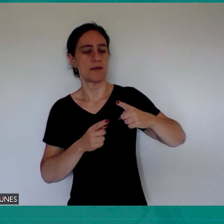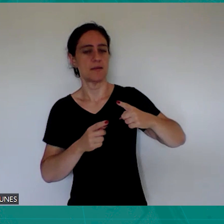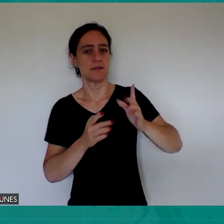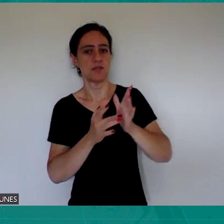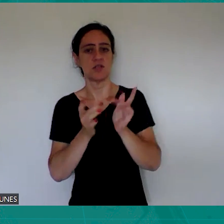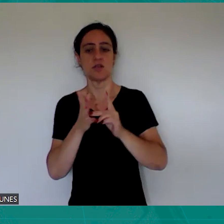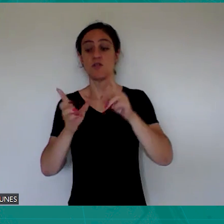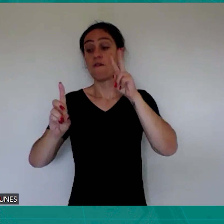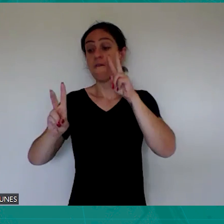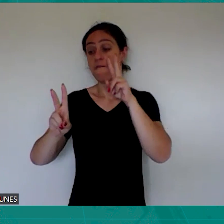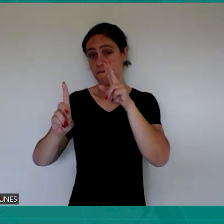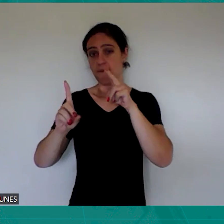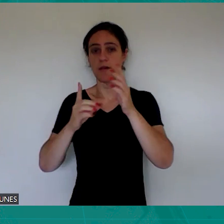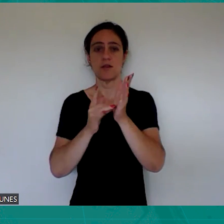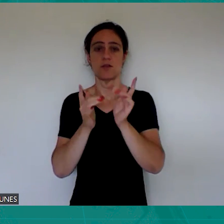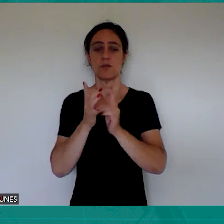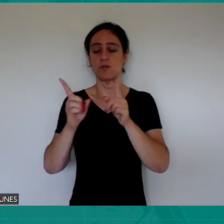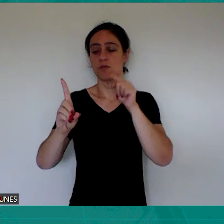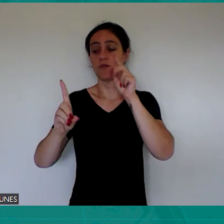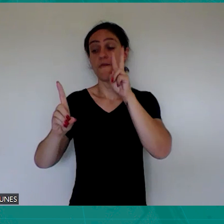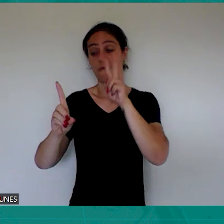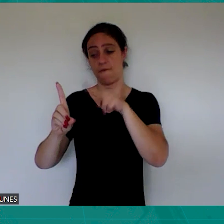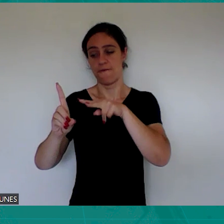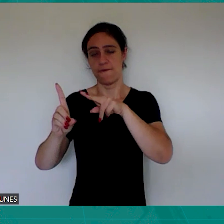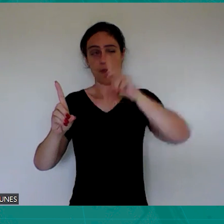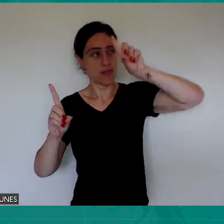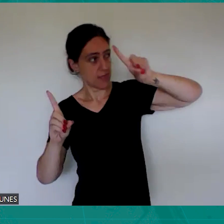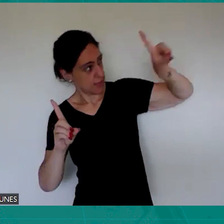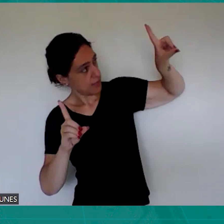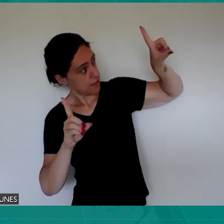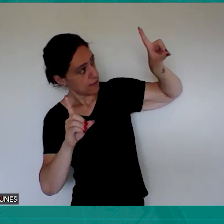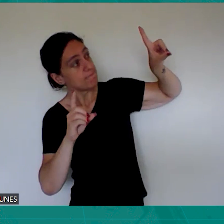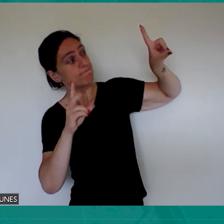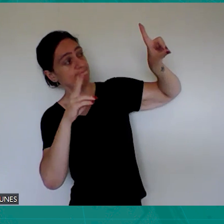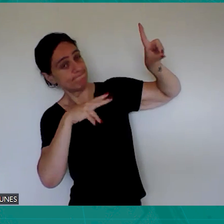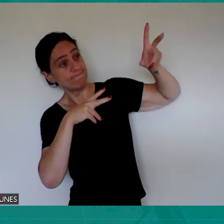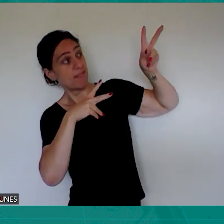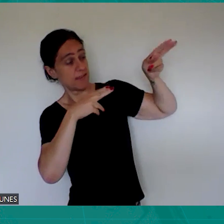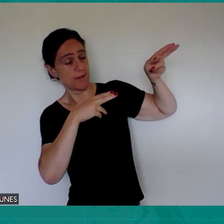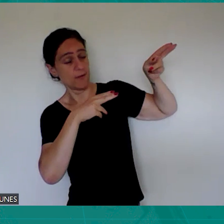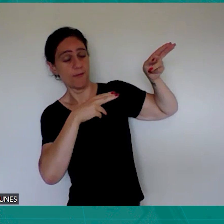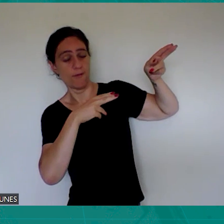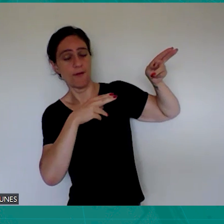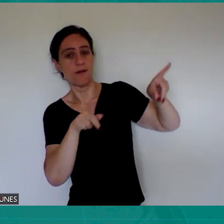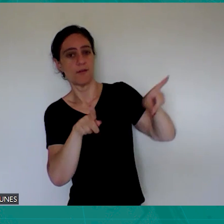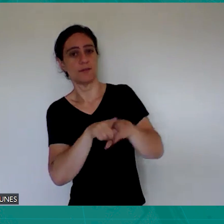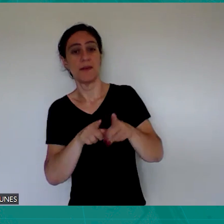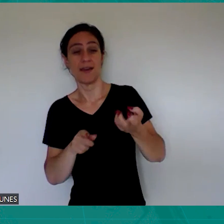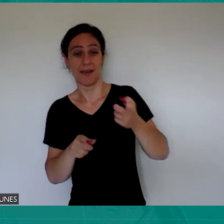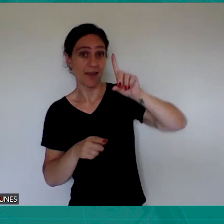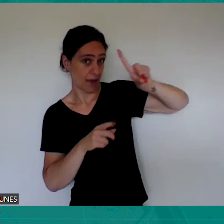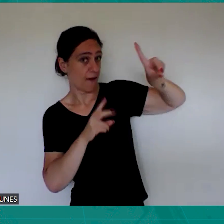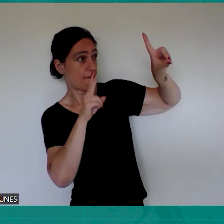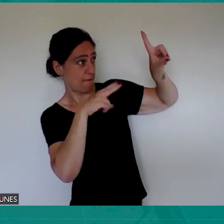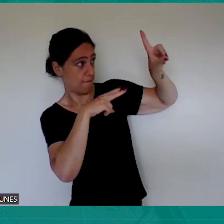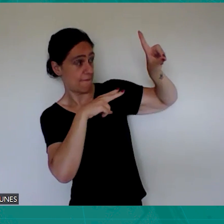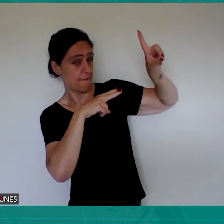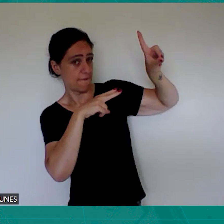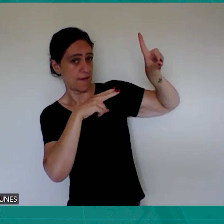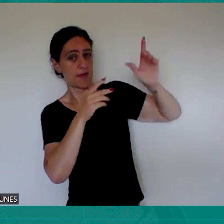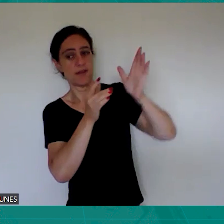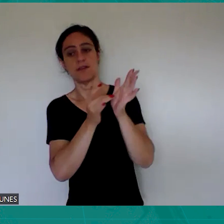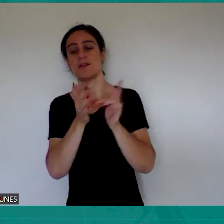Você quer ver Deus? Vê Jesus Cristo, vê a Ele, certo? Hoje podemos ver no